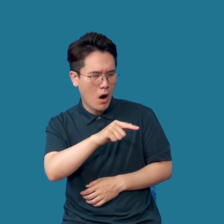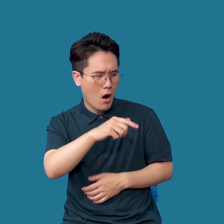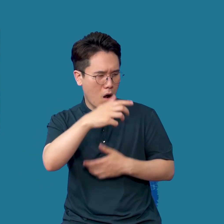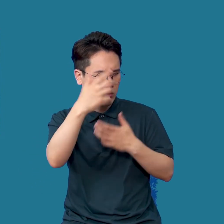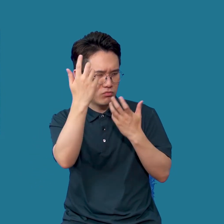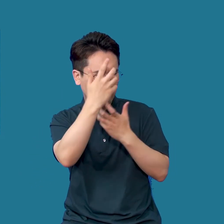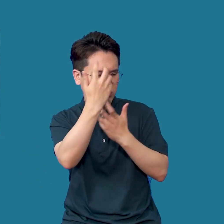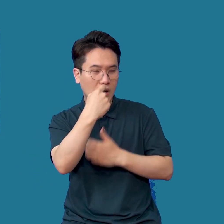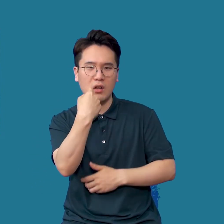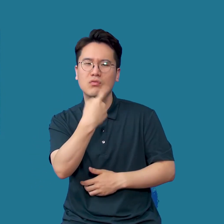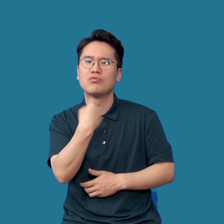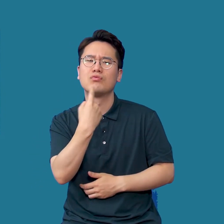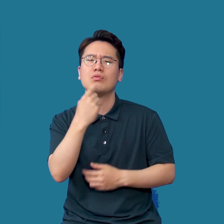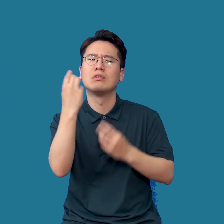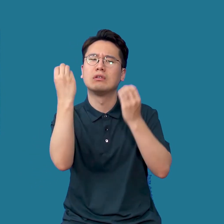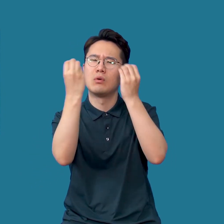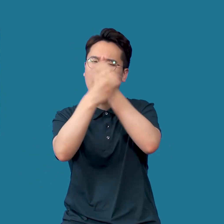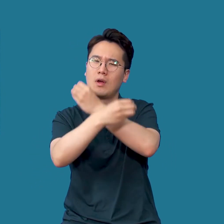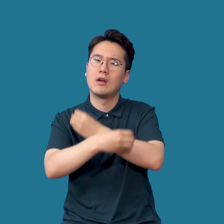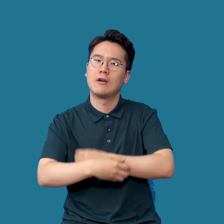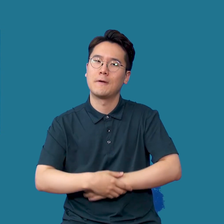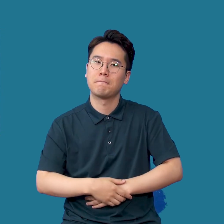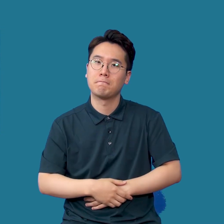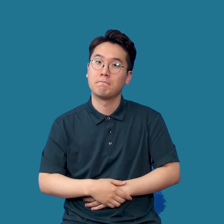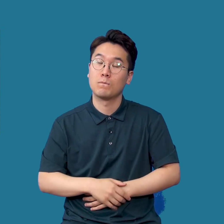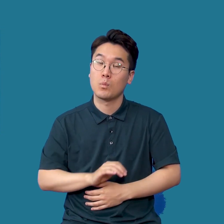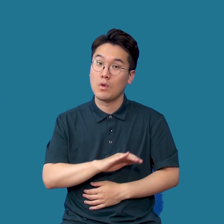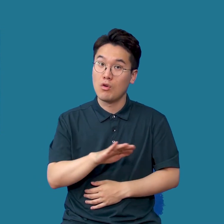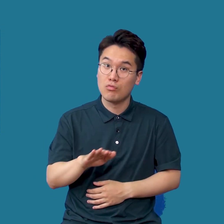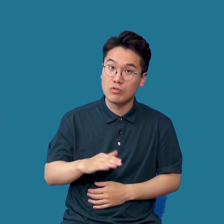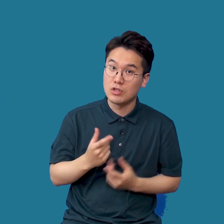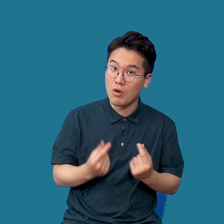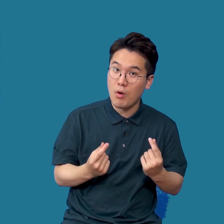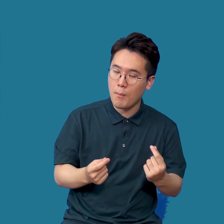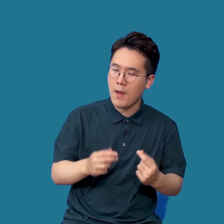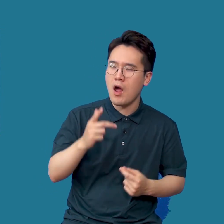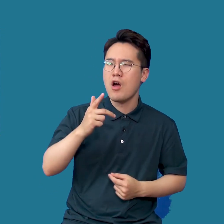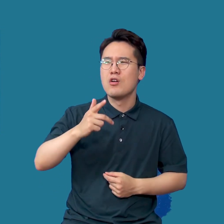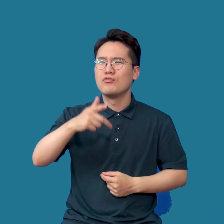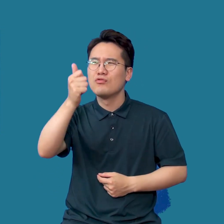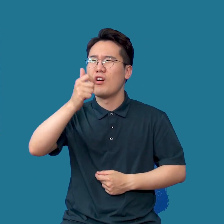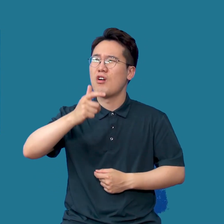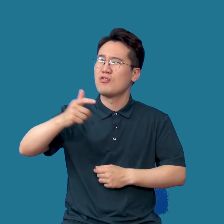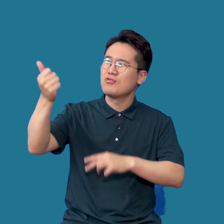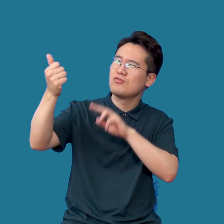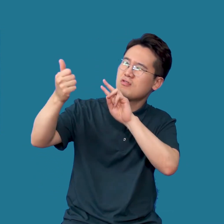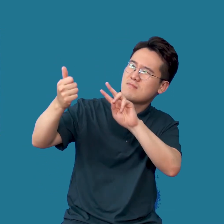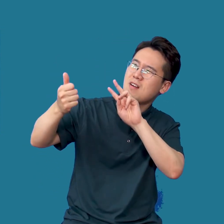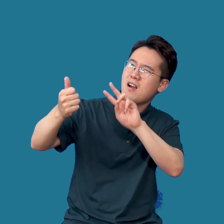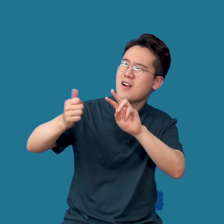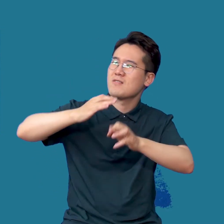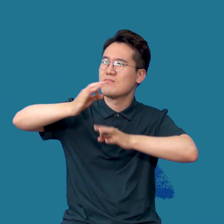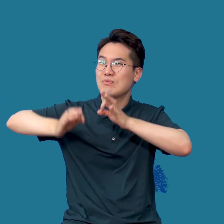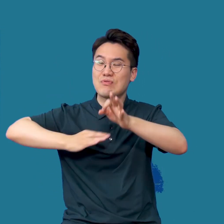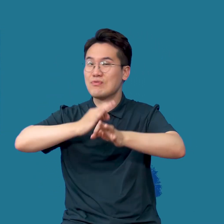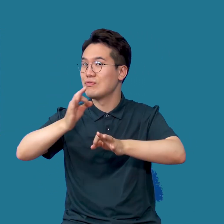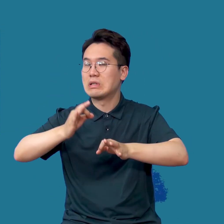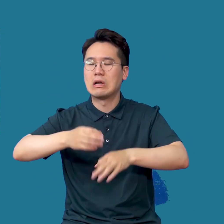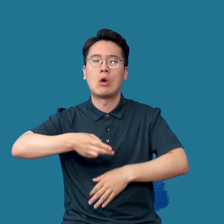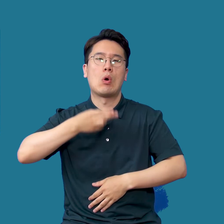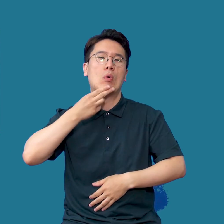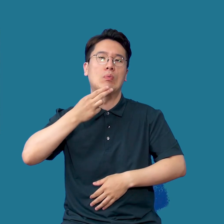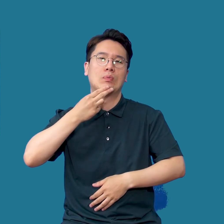우리처럼 하나님 앞에서 주여 주여 하고 기도하지 않았다는 말입니다. 그럴 힘도 없고 말도 생각나지도